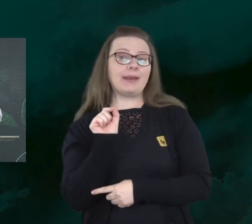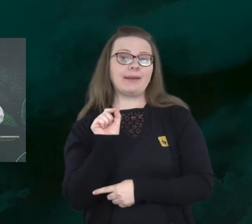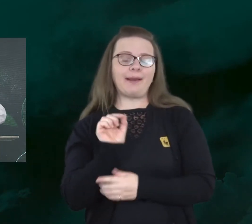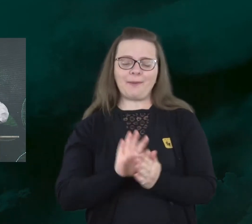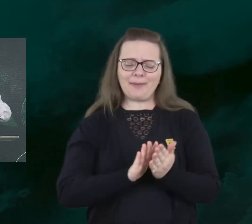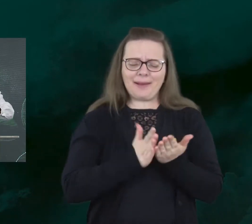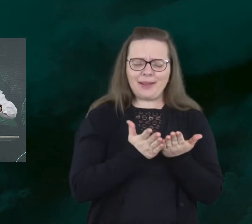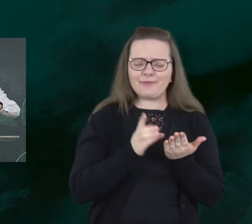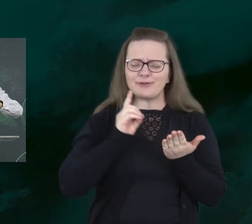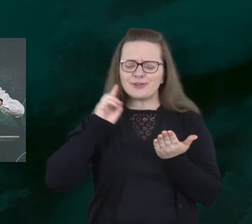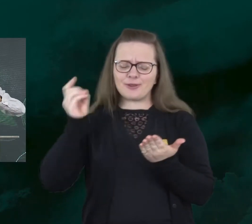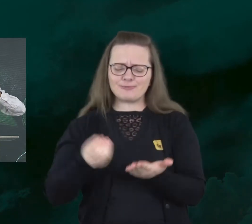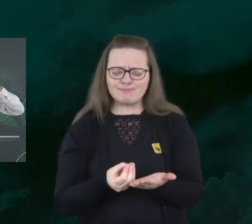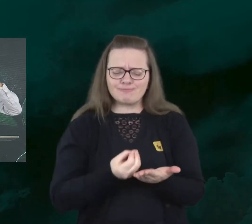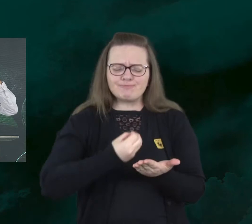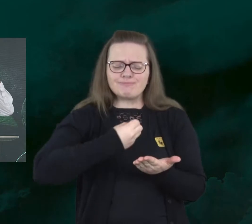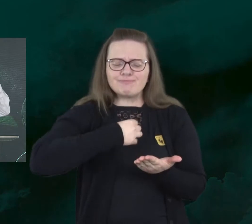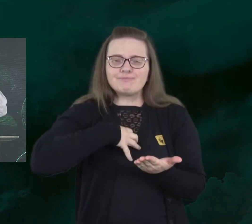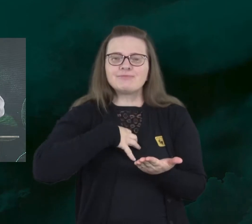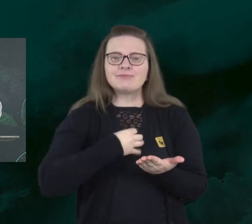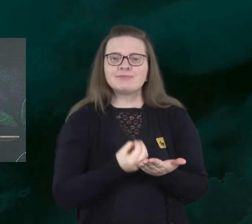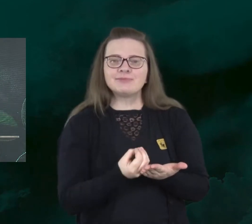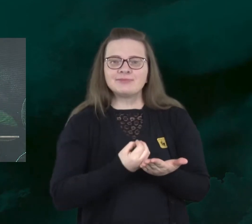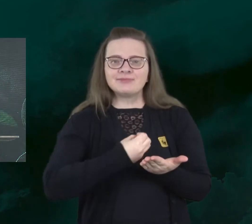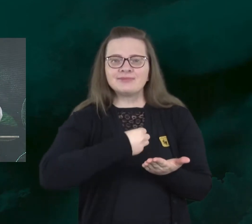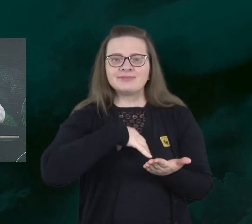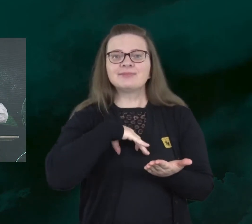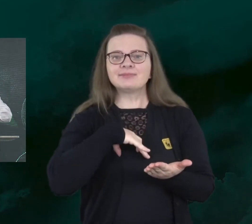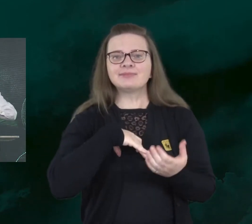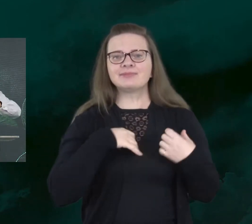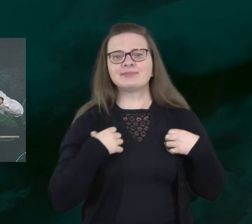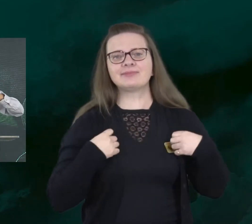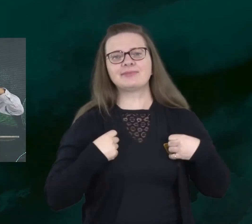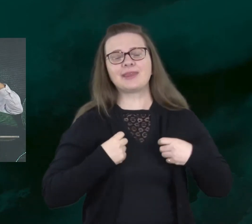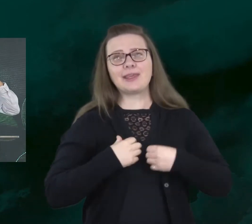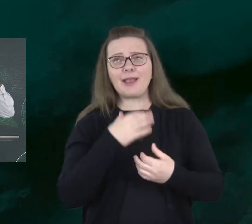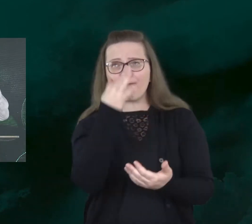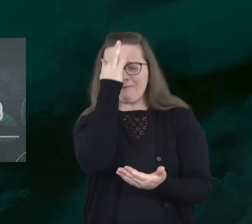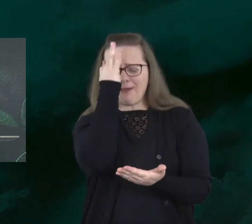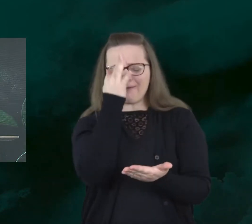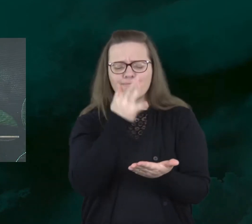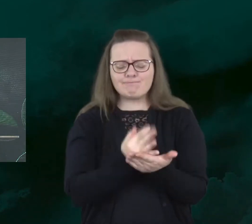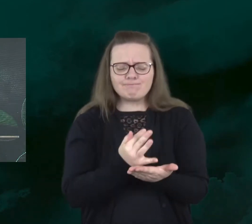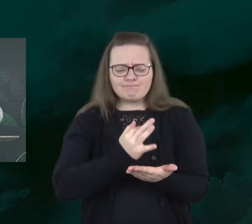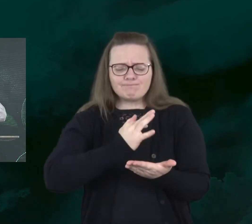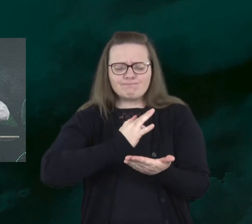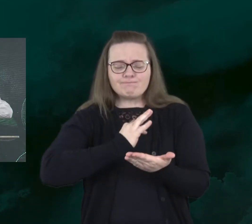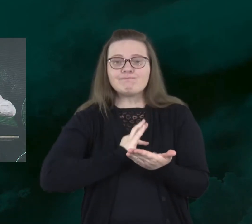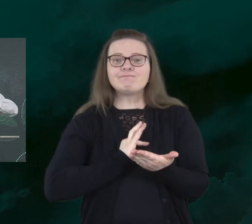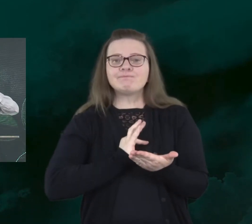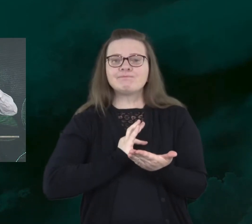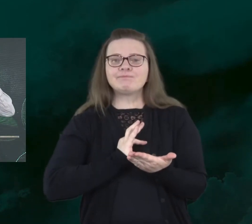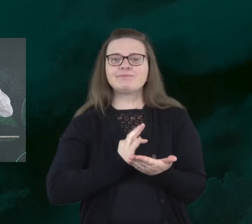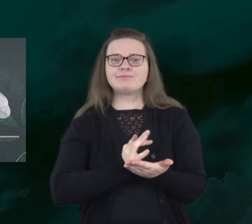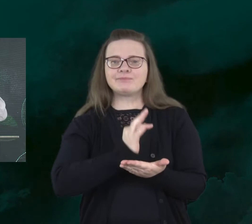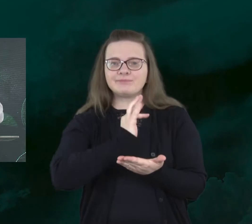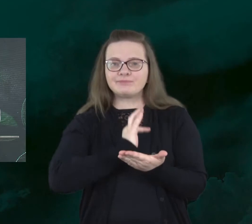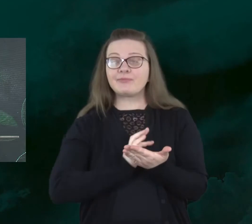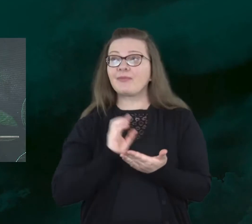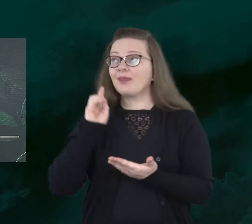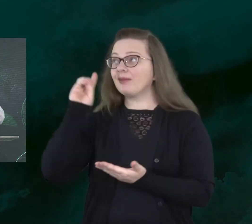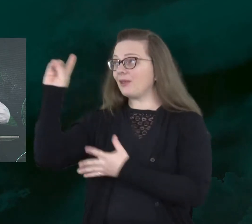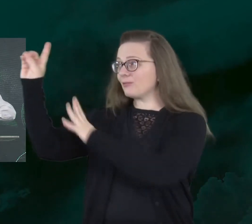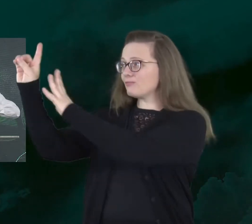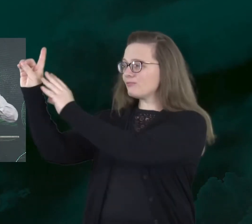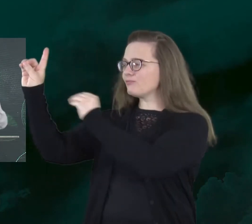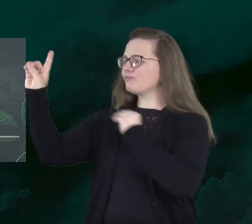Deus, porque a palavra de Deus vai te trazendo mais elemento da fé, mais elemento da vida de Deus, mais elementos da própria